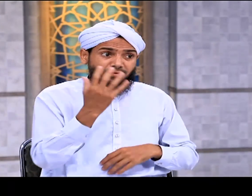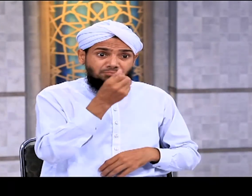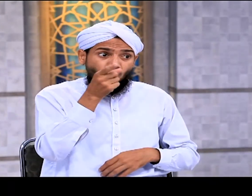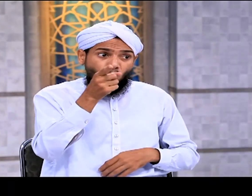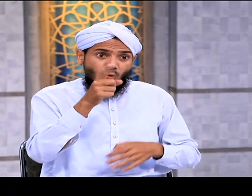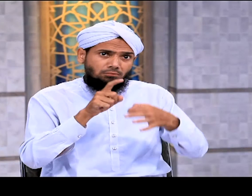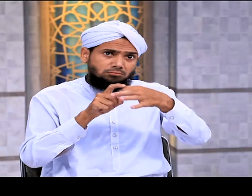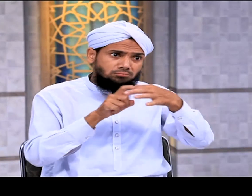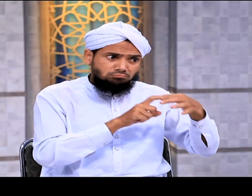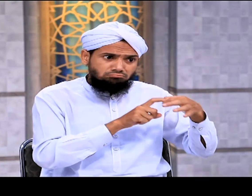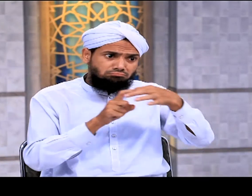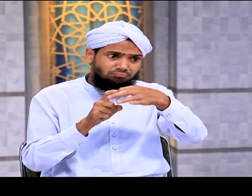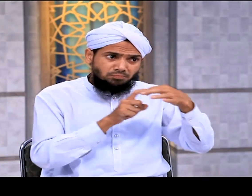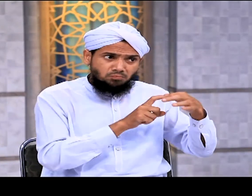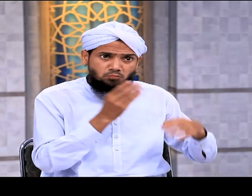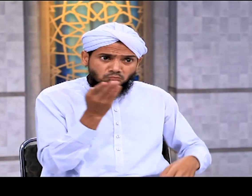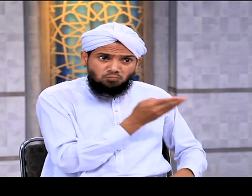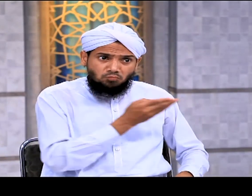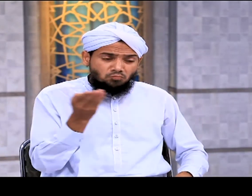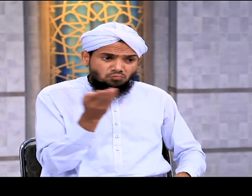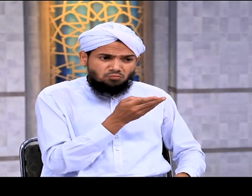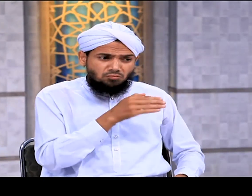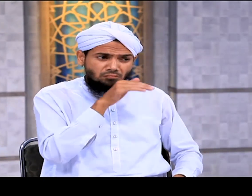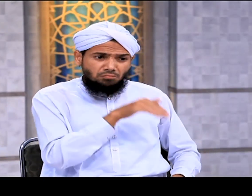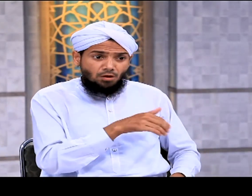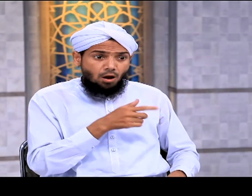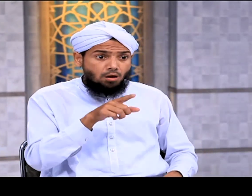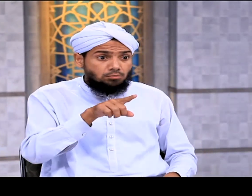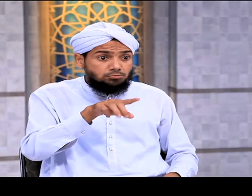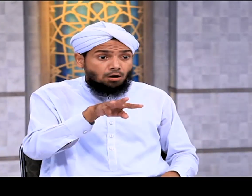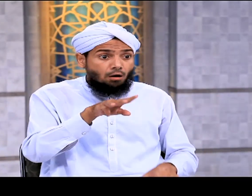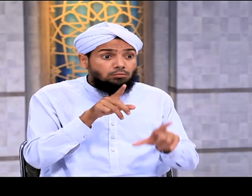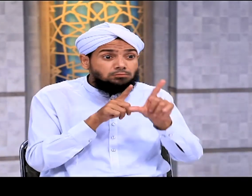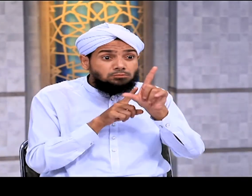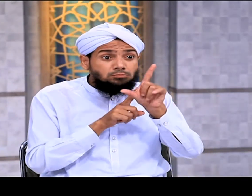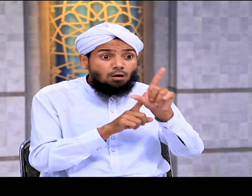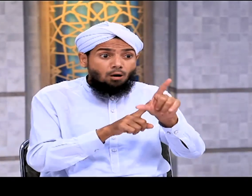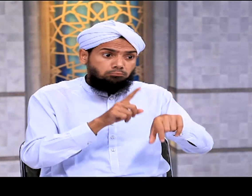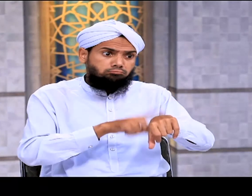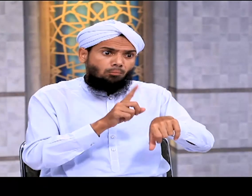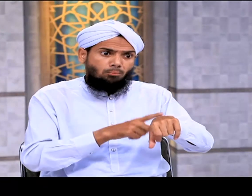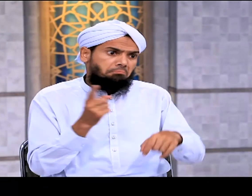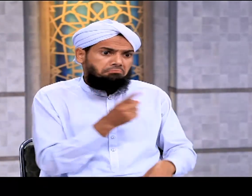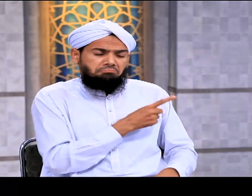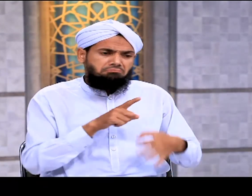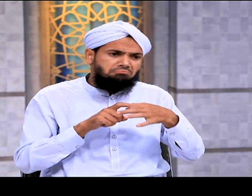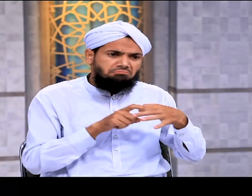علیہ السلام کے انہیں جواب دینے کے درمیان 1000 سال کا وقفہ ہوگا۔ اللہ پاک کے آخری